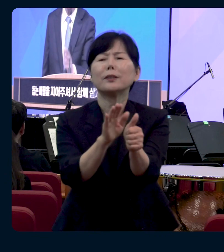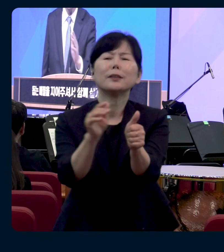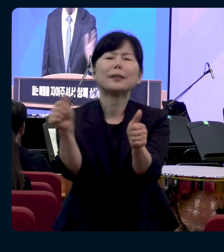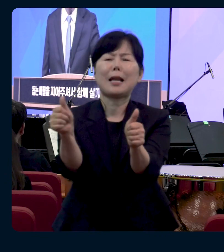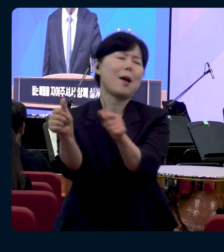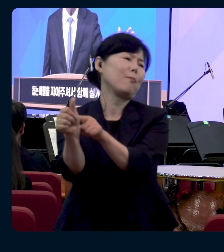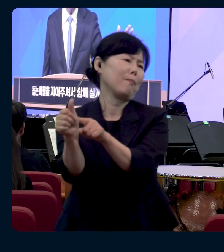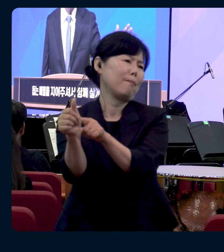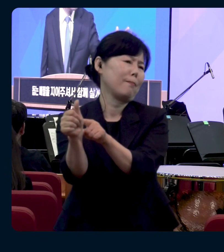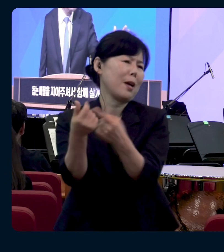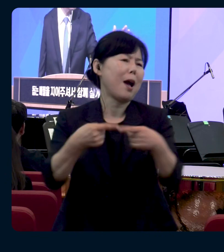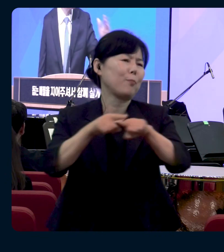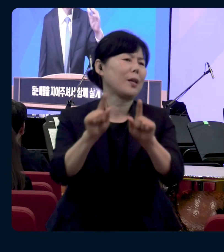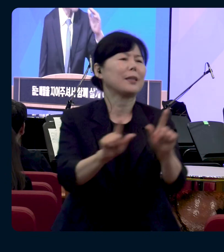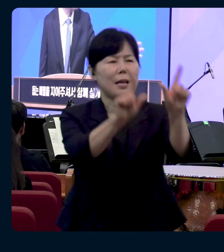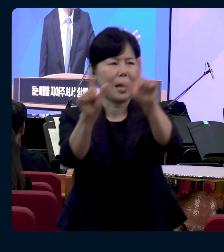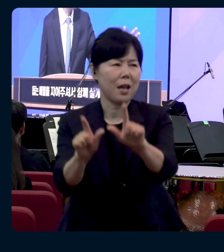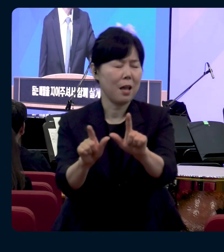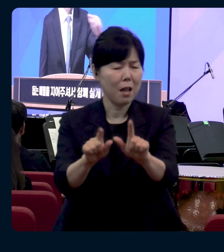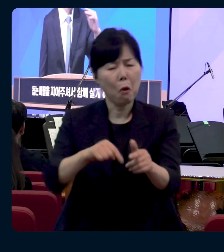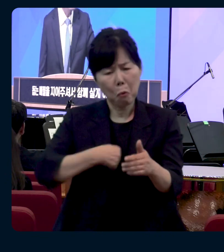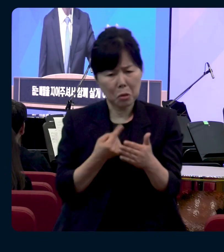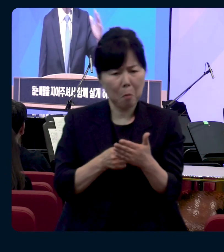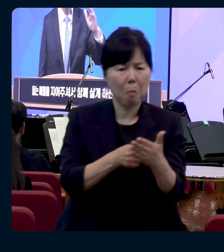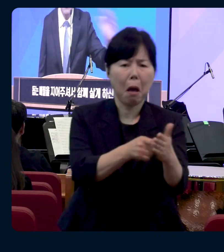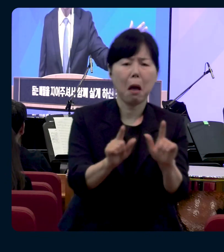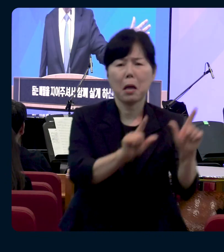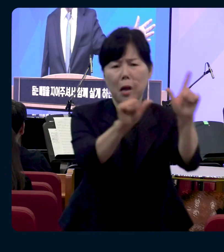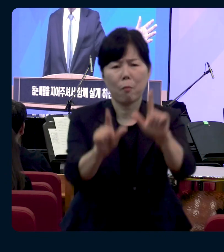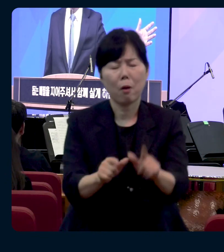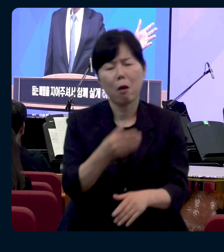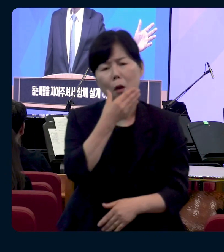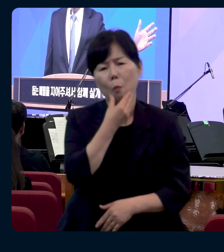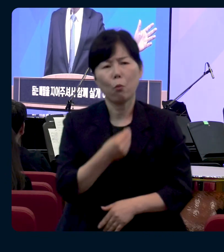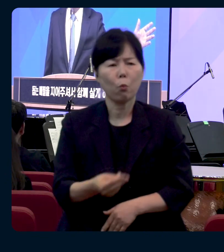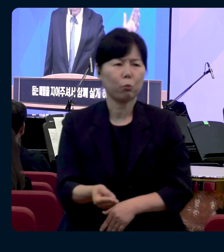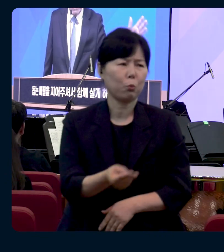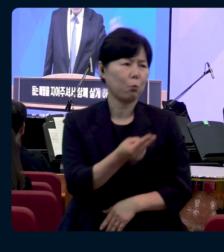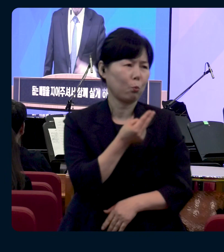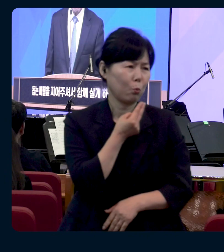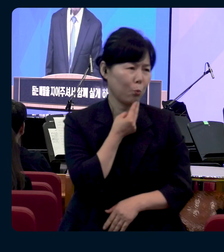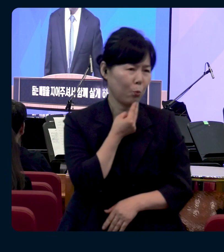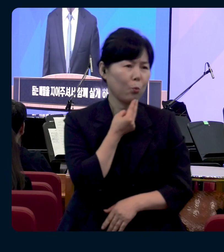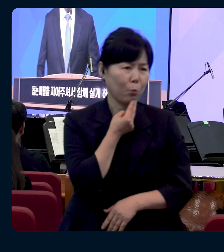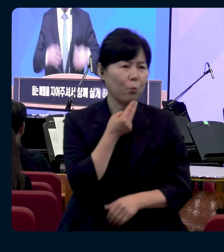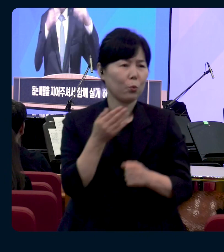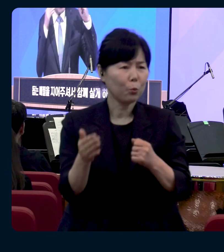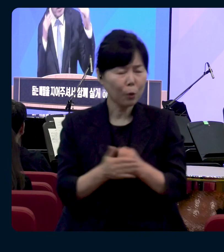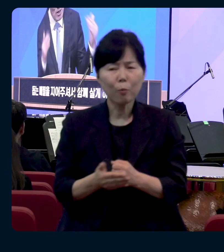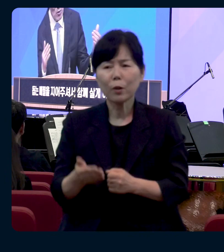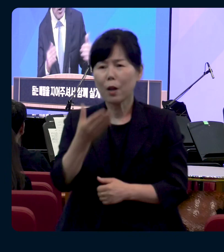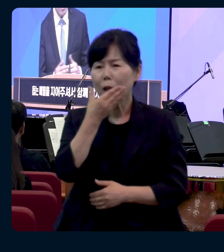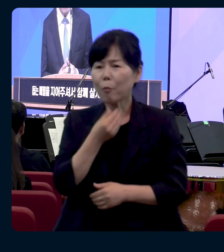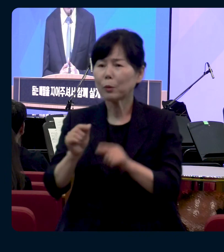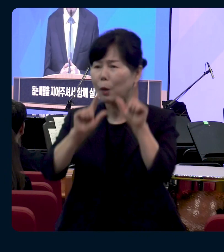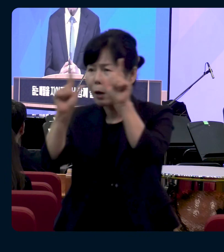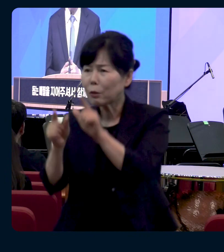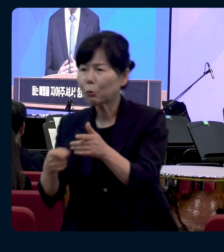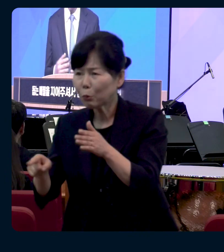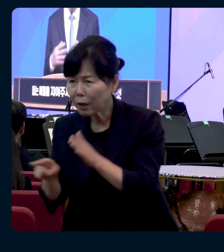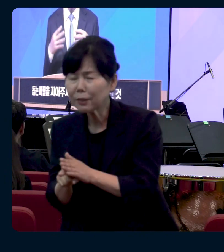함께 살게 하신 것. 왜냐하면 혼자 살면 행복할 수가 없으니까. 그러니까 우리가 행복하게 살도록